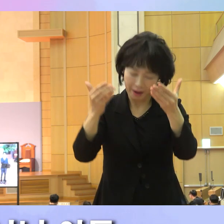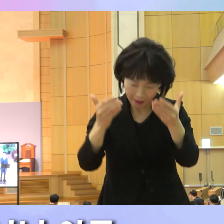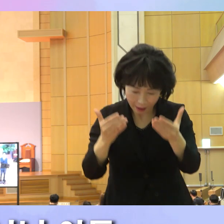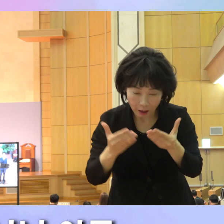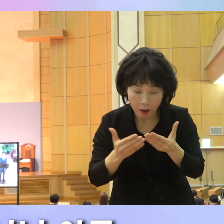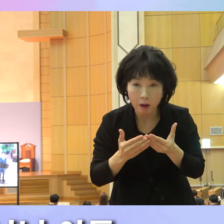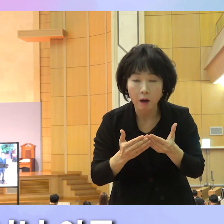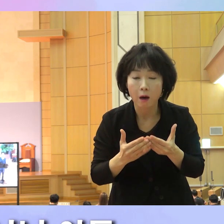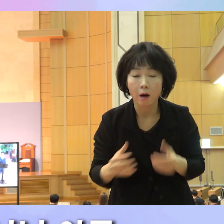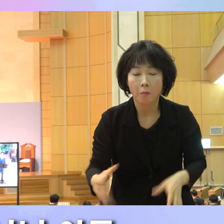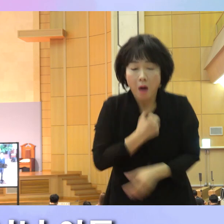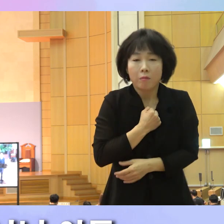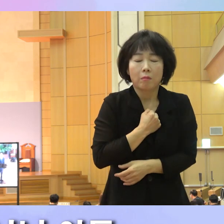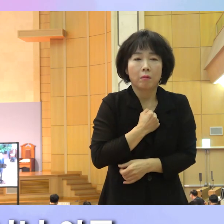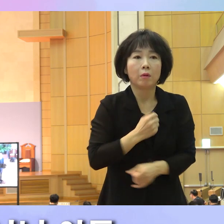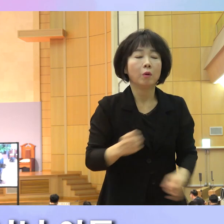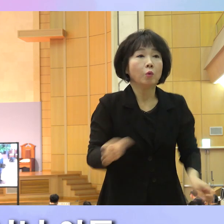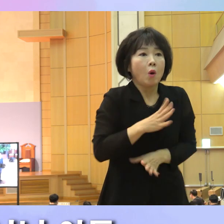지켜주시네.